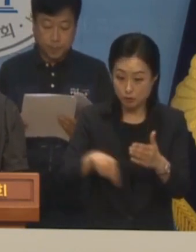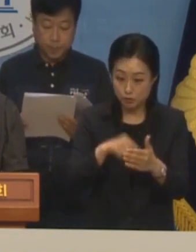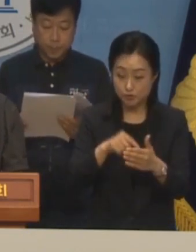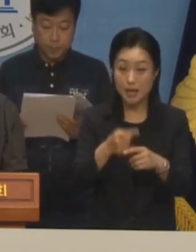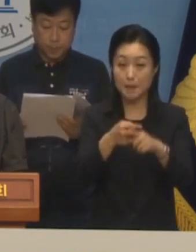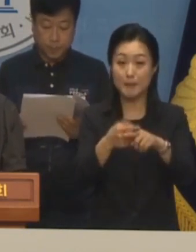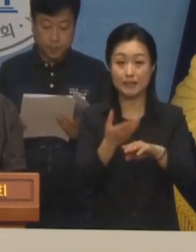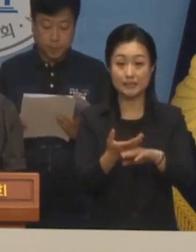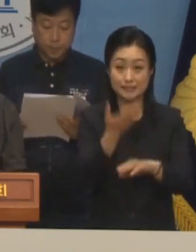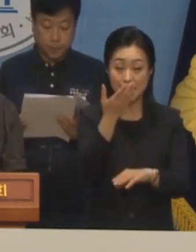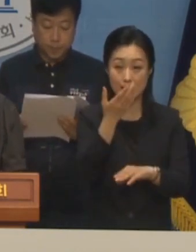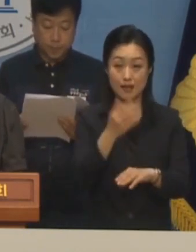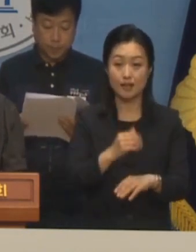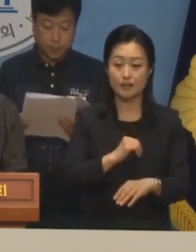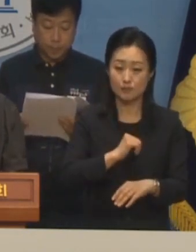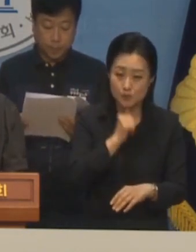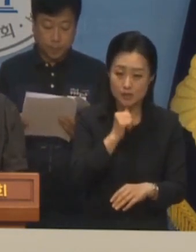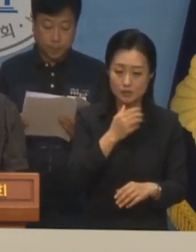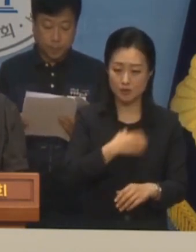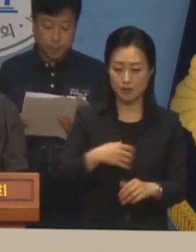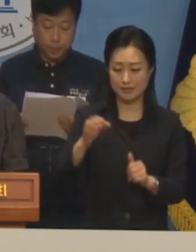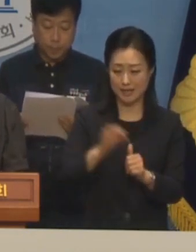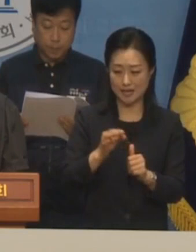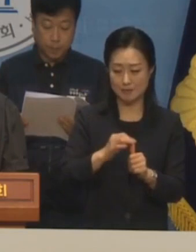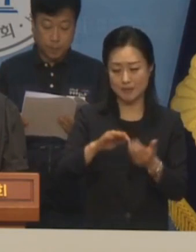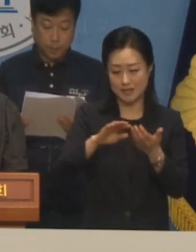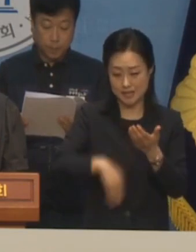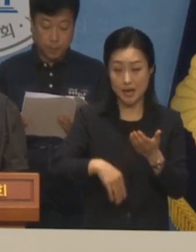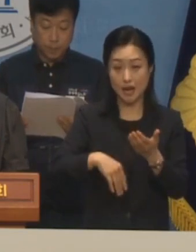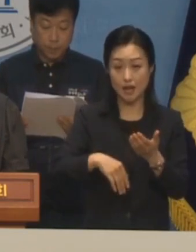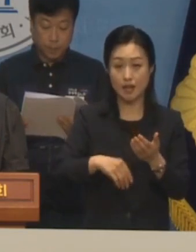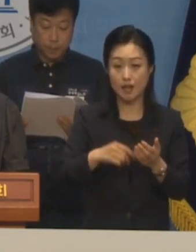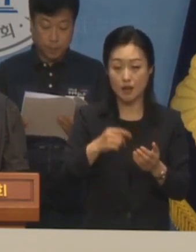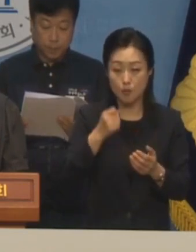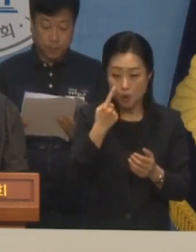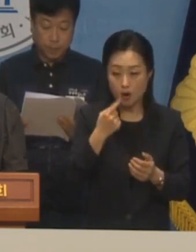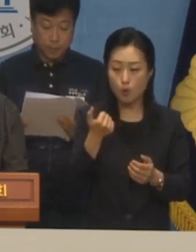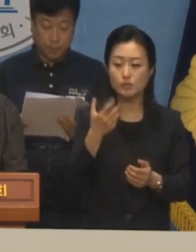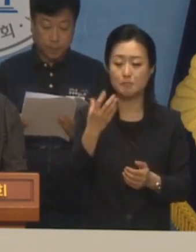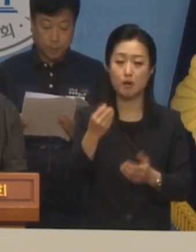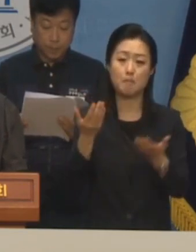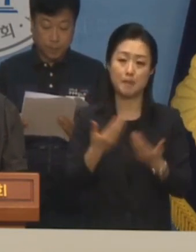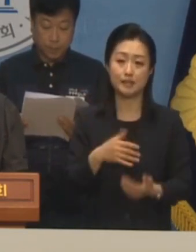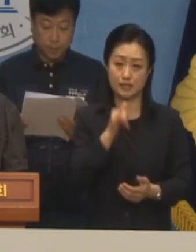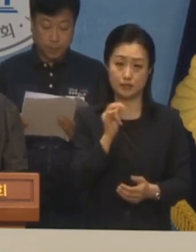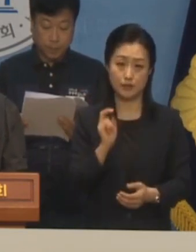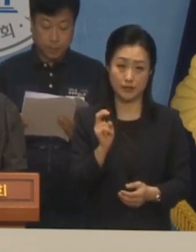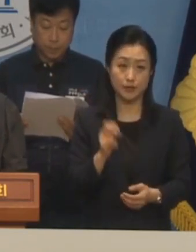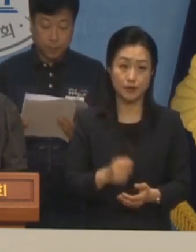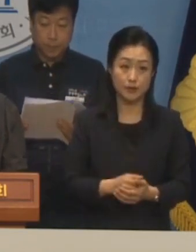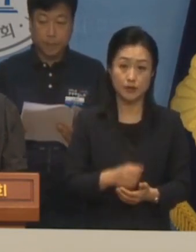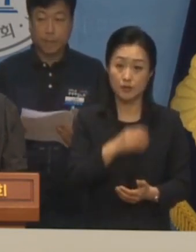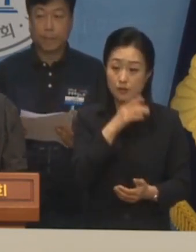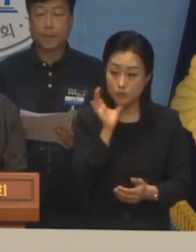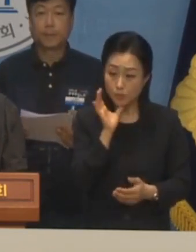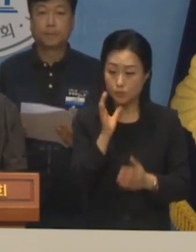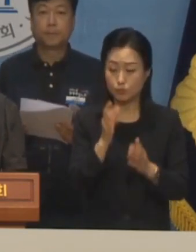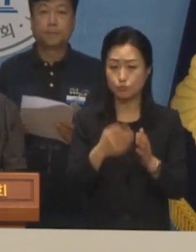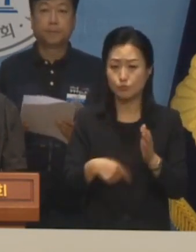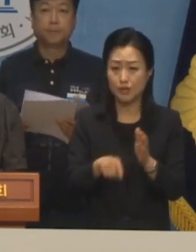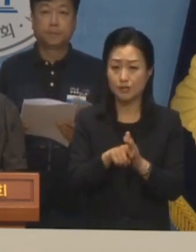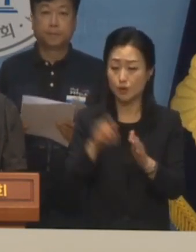가까운 국민들이 최저생계비에도 훨씬 못 미치는 월 50만 원 정도밖에 못 받는다고 합니다. 노후 보장에서